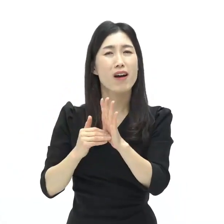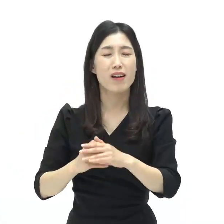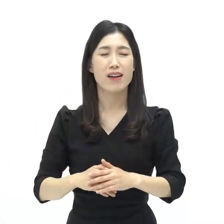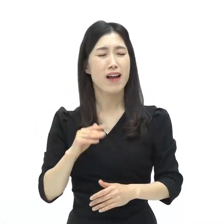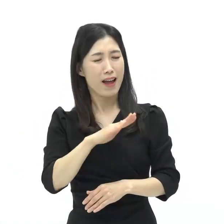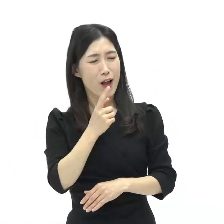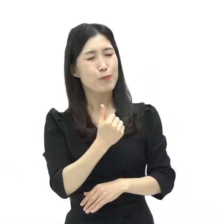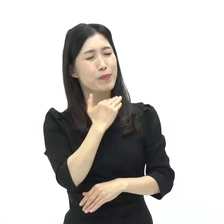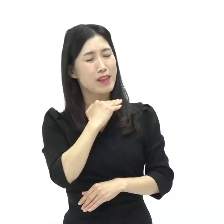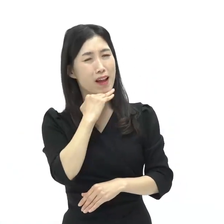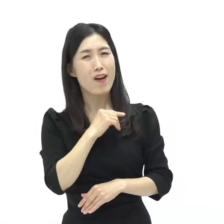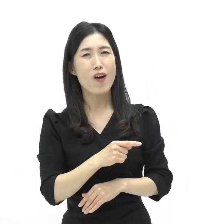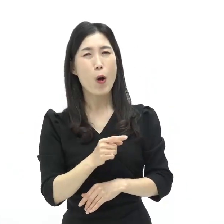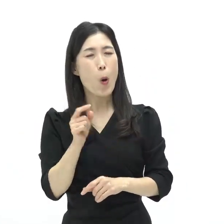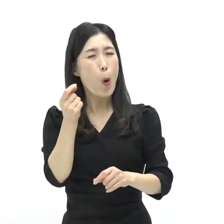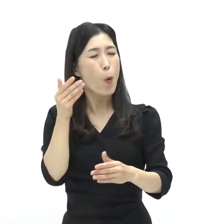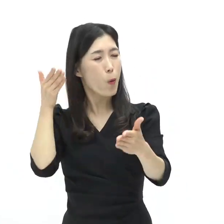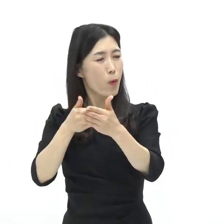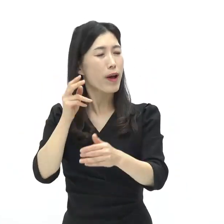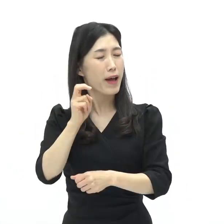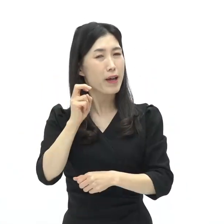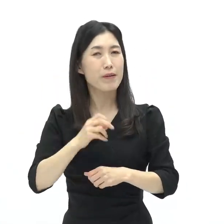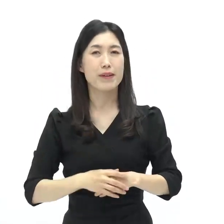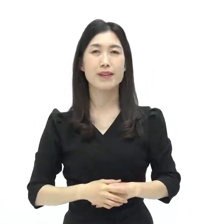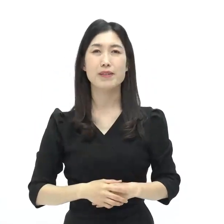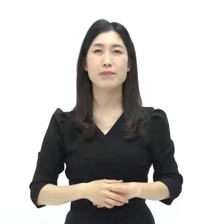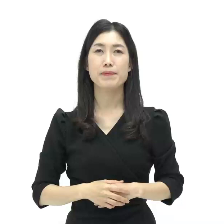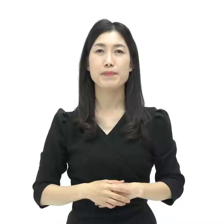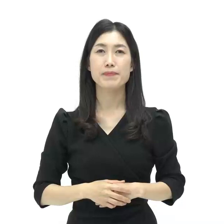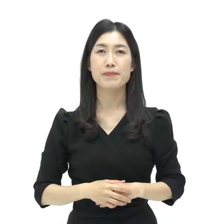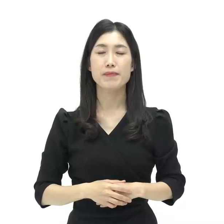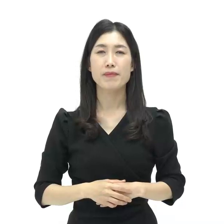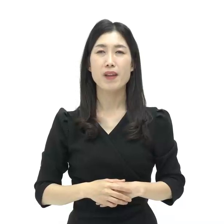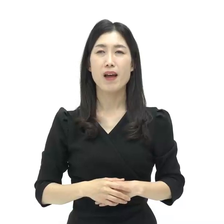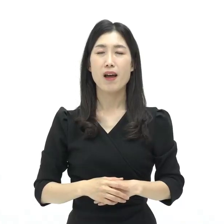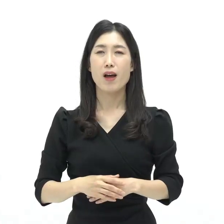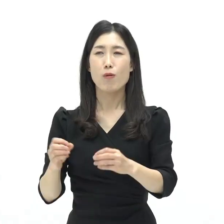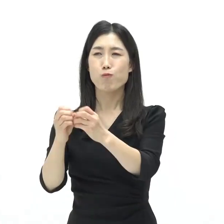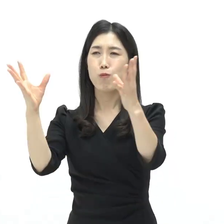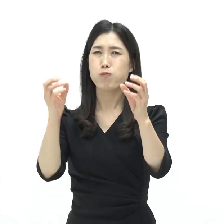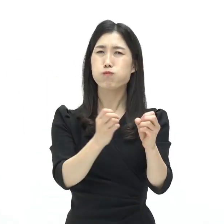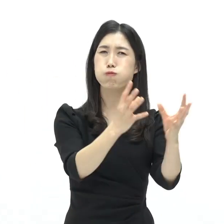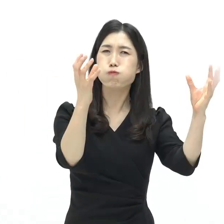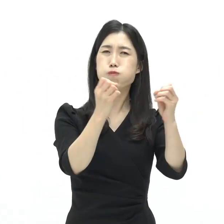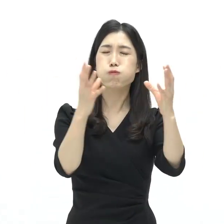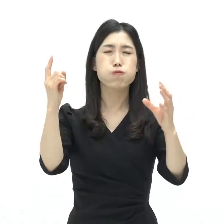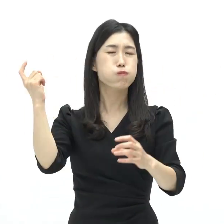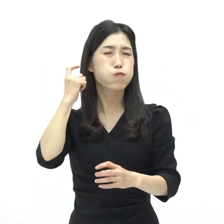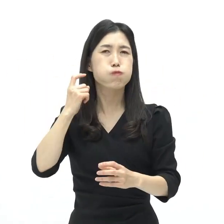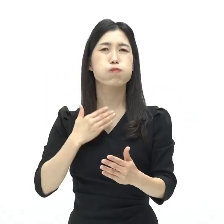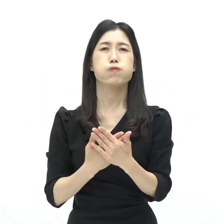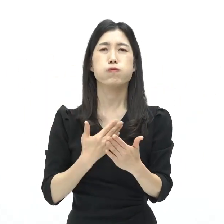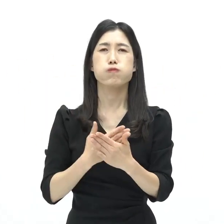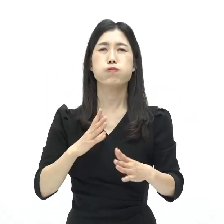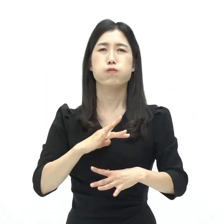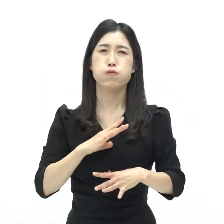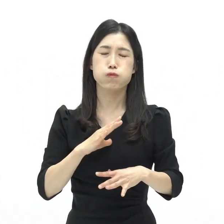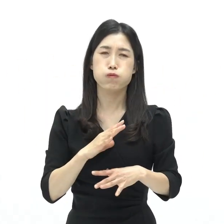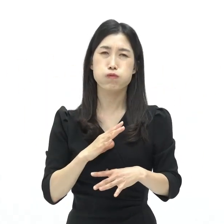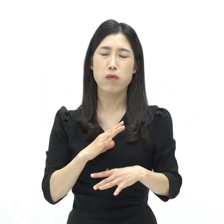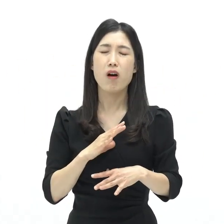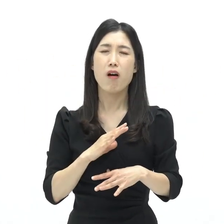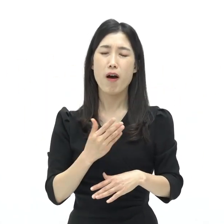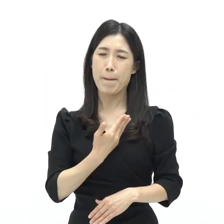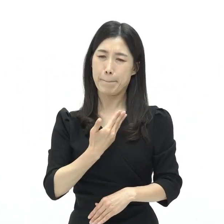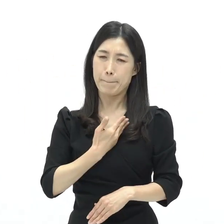해? 조금만 기다려. 곧 도착할 거야. 사방에서 들려오는 폭탄 소리를 들으며 하루